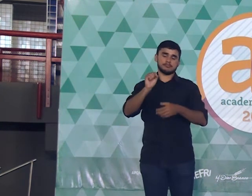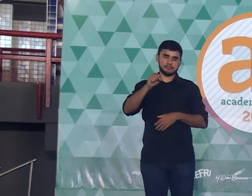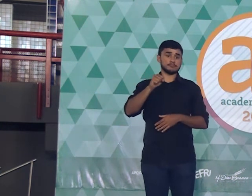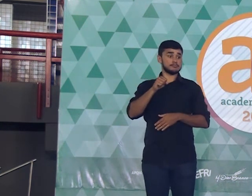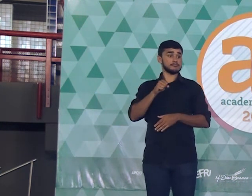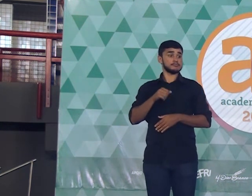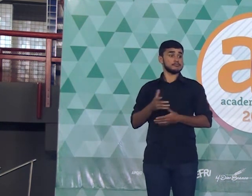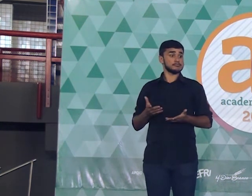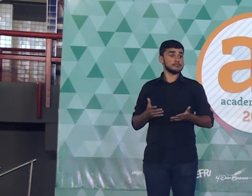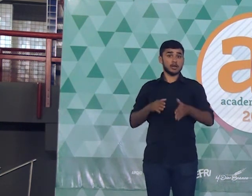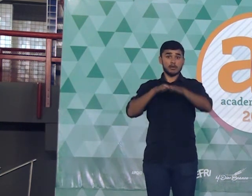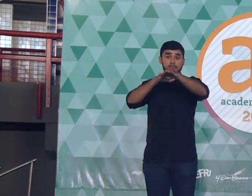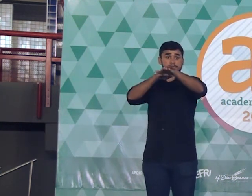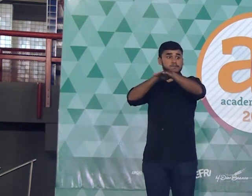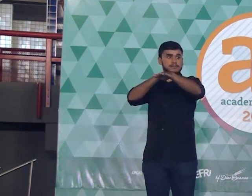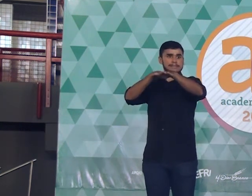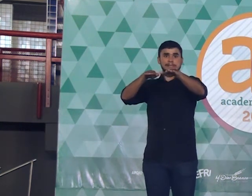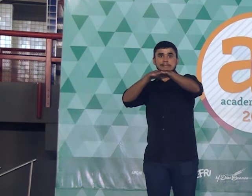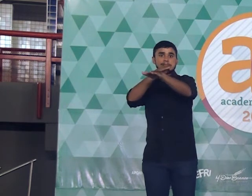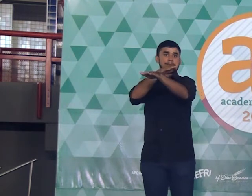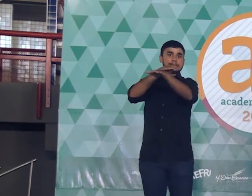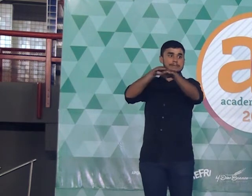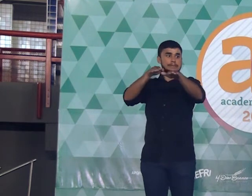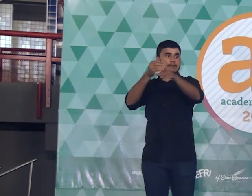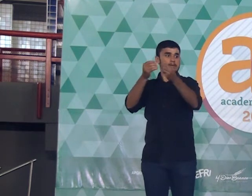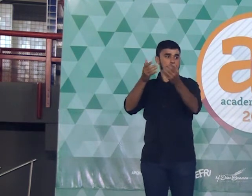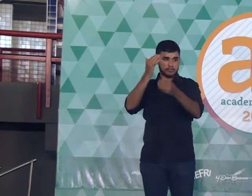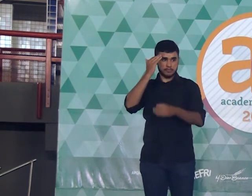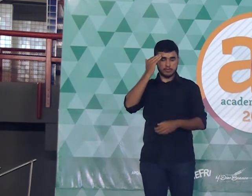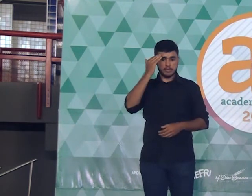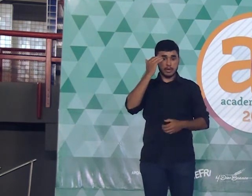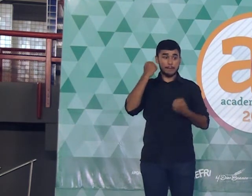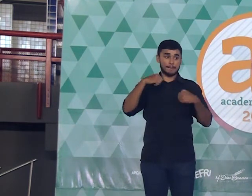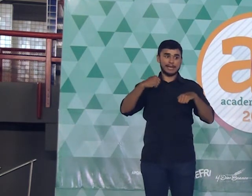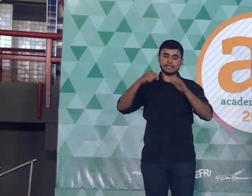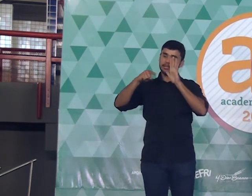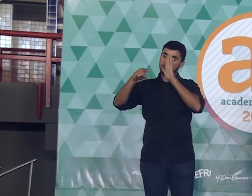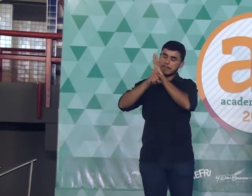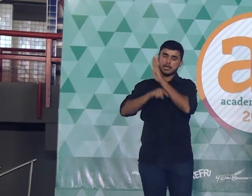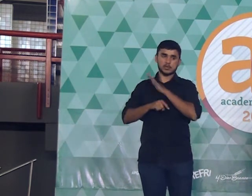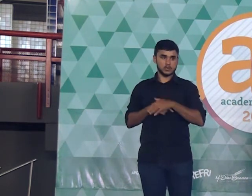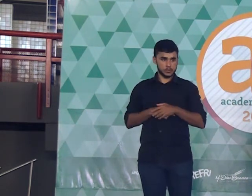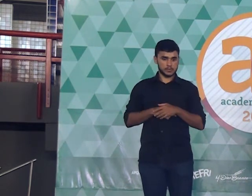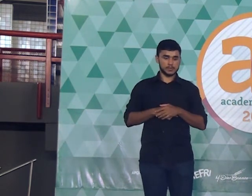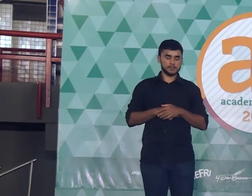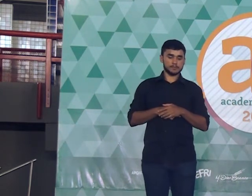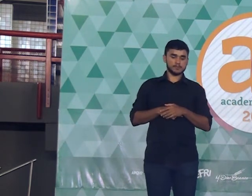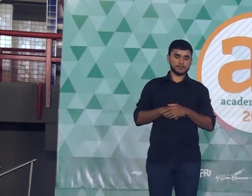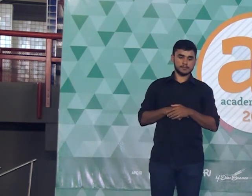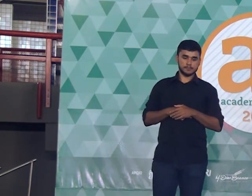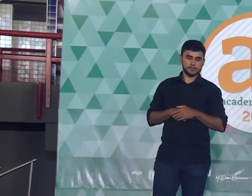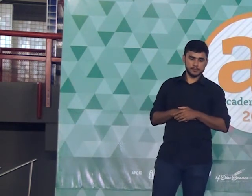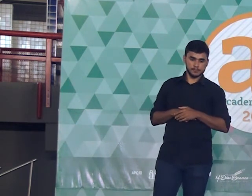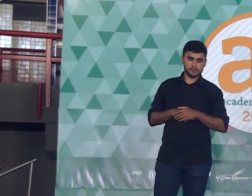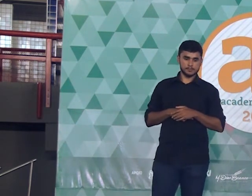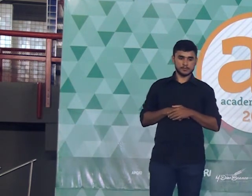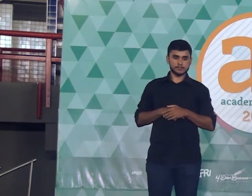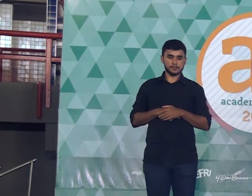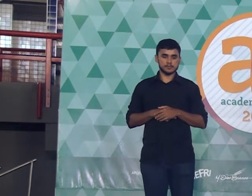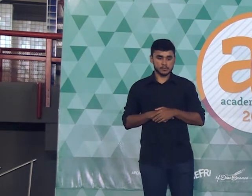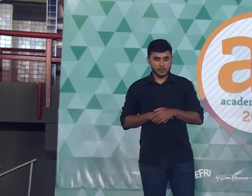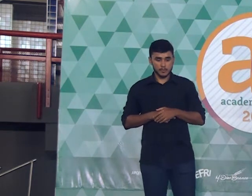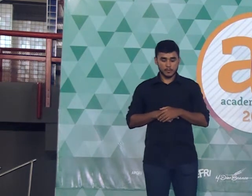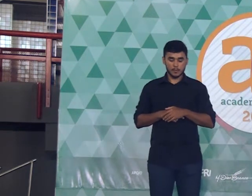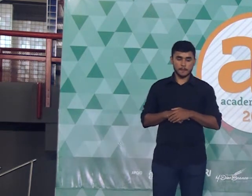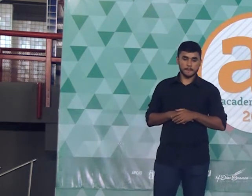Atrapalha. Então, a velocidade resultante é a subtração das duas. Então, o que é que você vai fazer para a gente? O